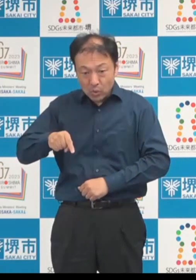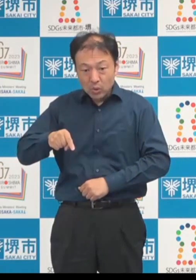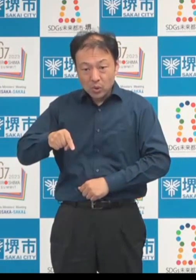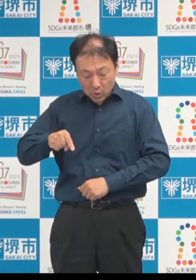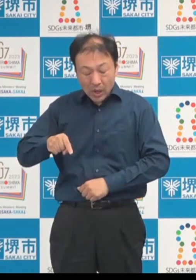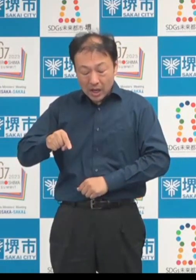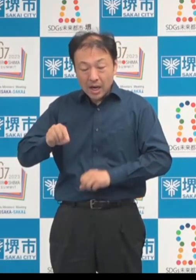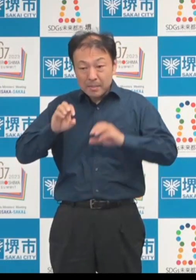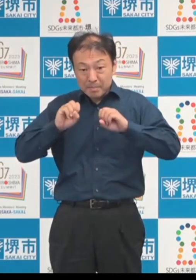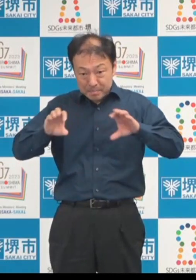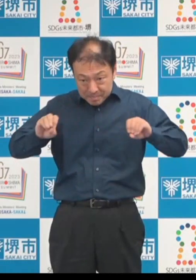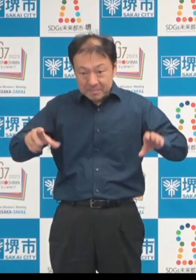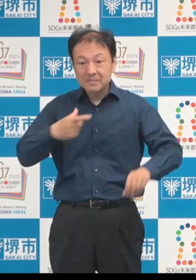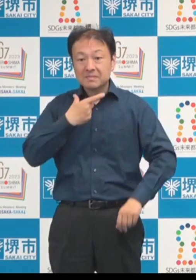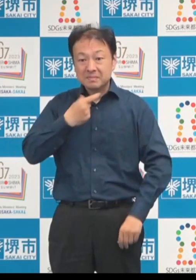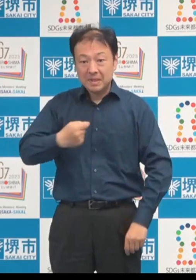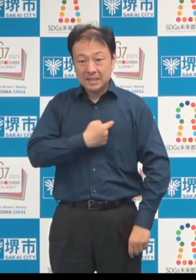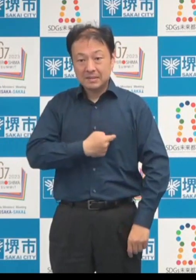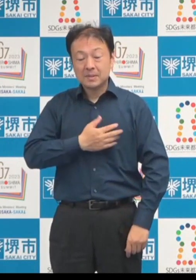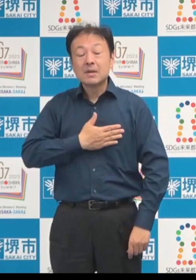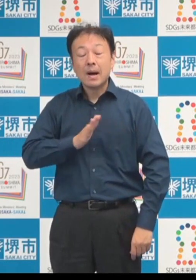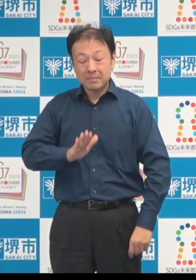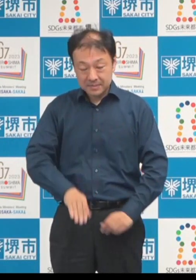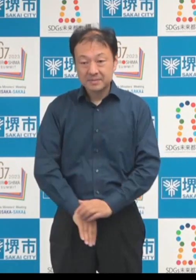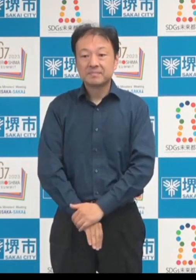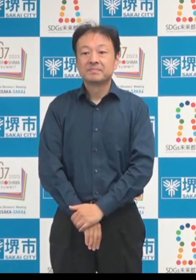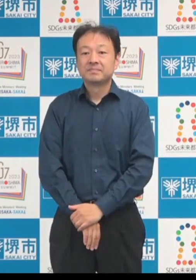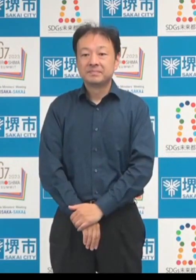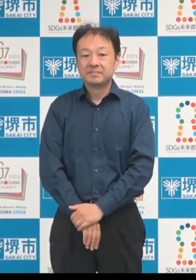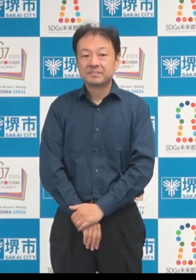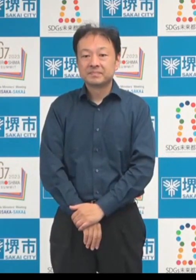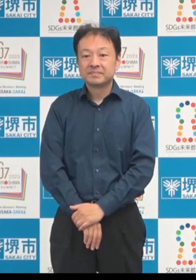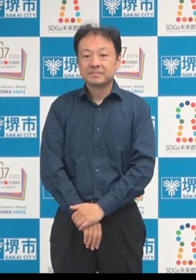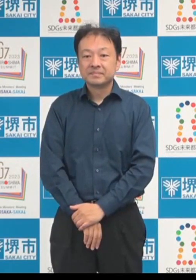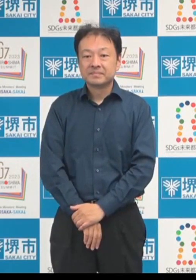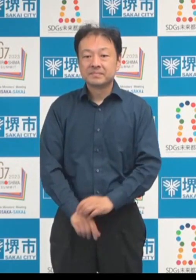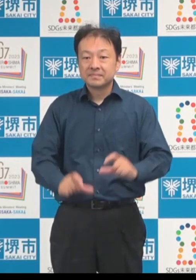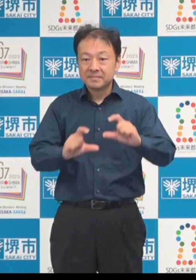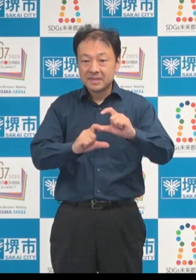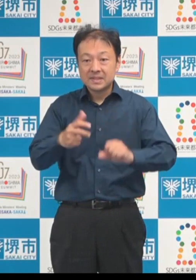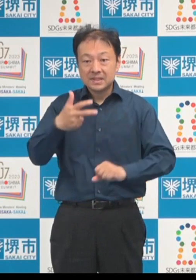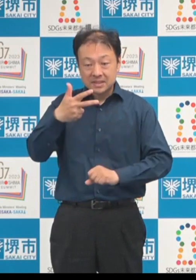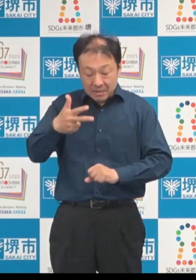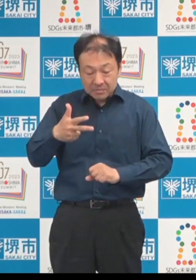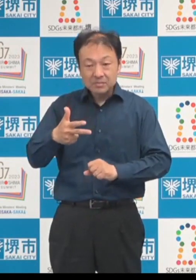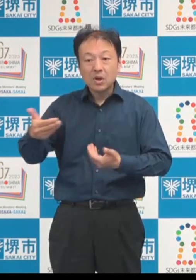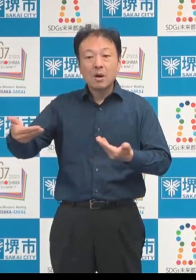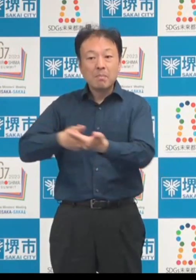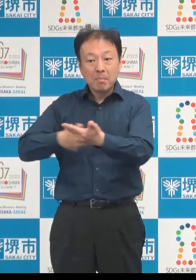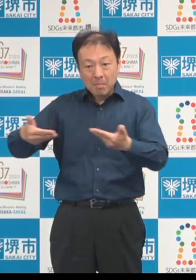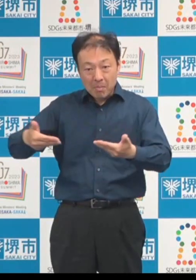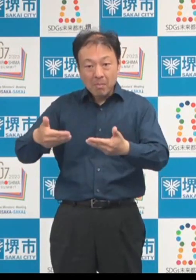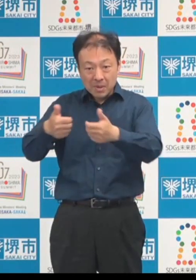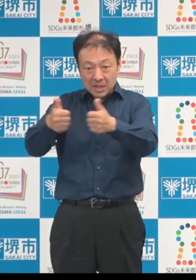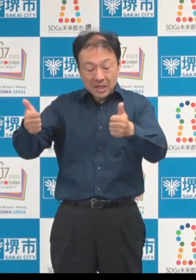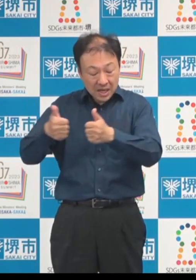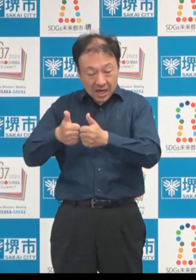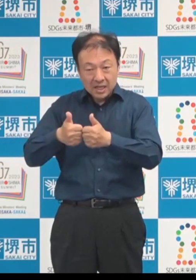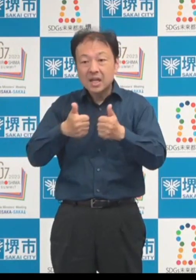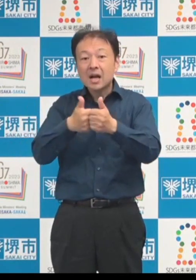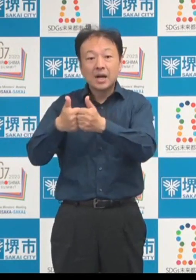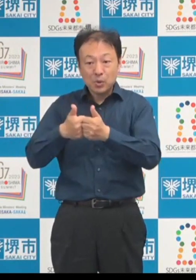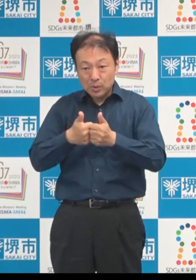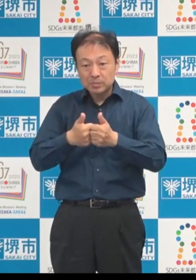表に出していきたいという思いがありますが、この G7 大阪堺貿易大臣会合、大阪堺という地名ついております